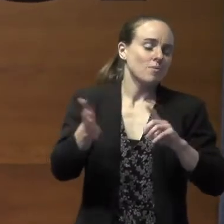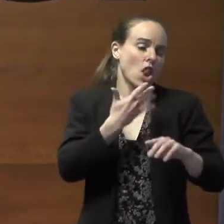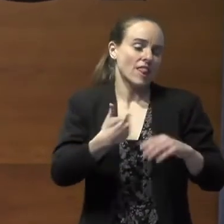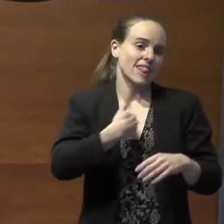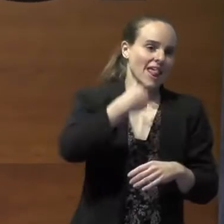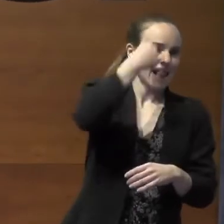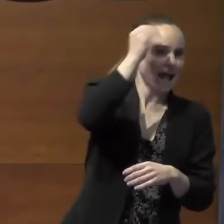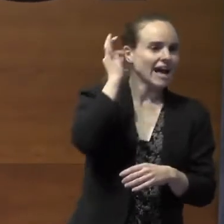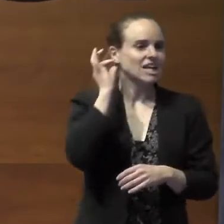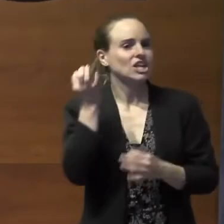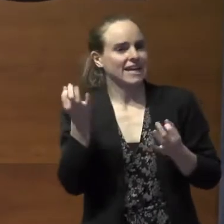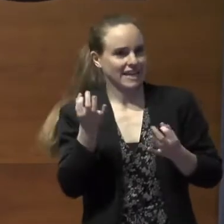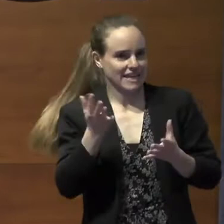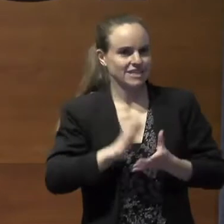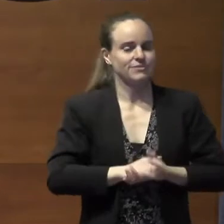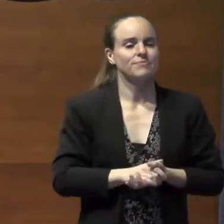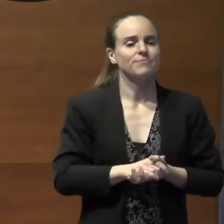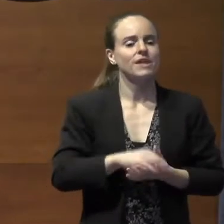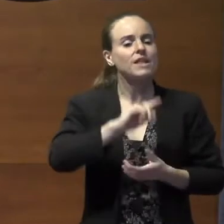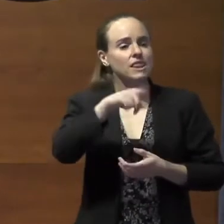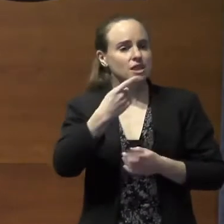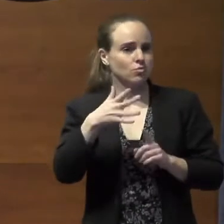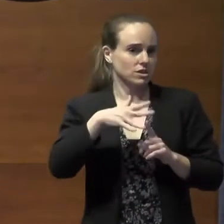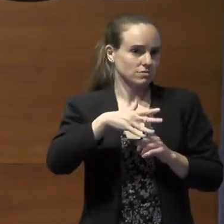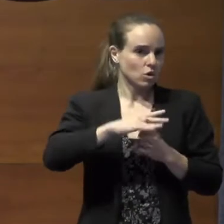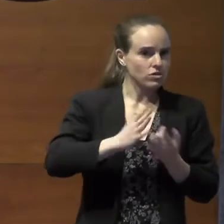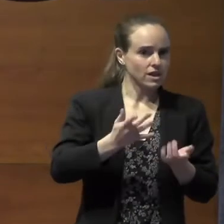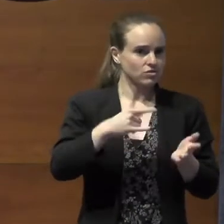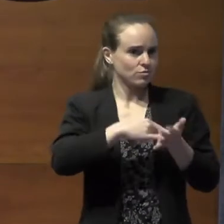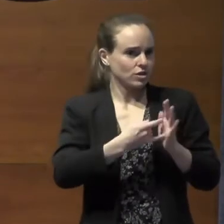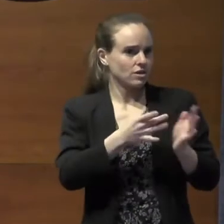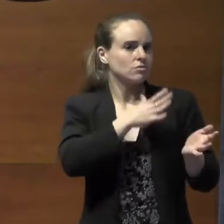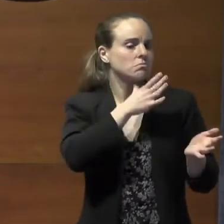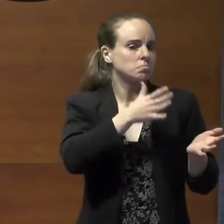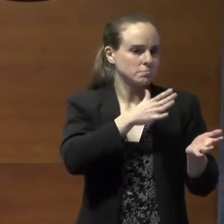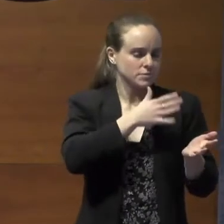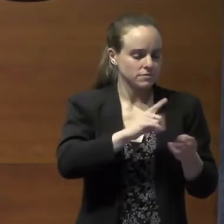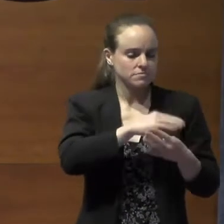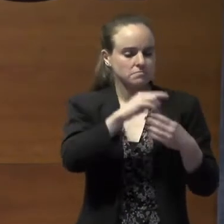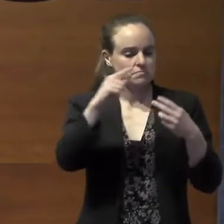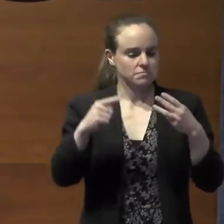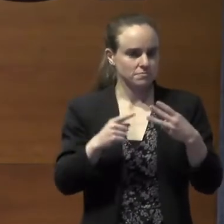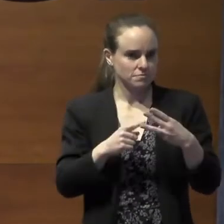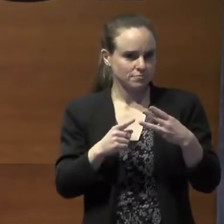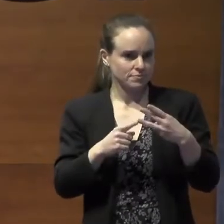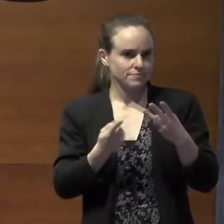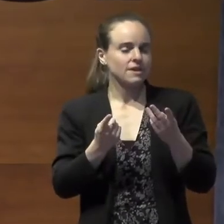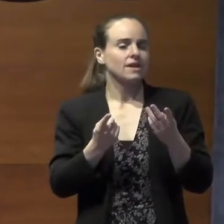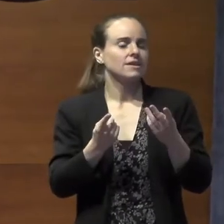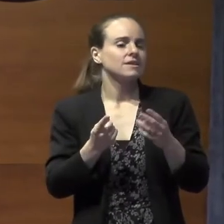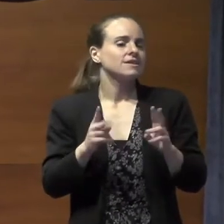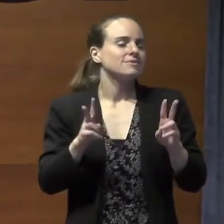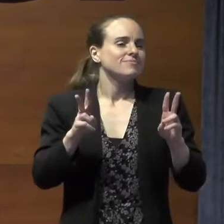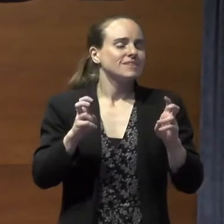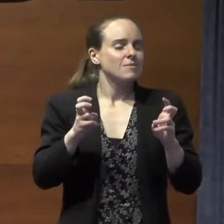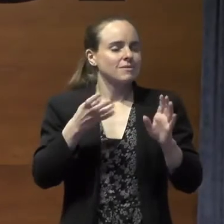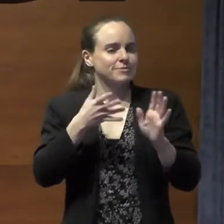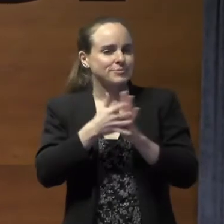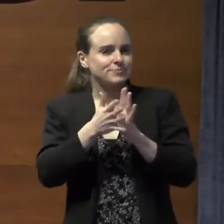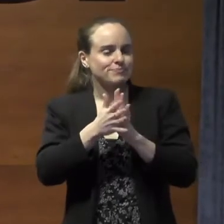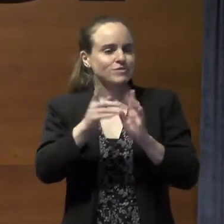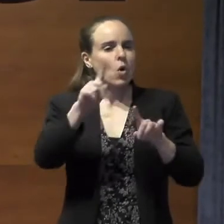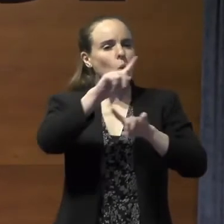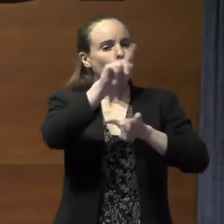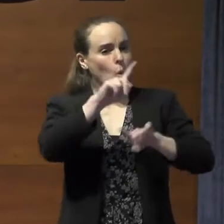luego contextualizamos brevemente el proyecto, pasamos a continuación a explicar